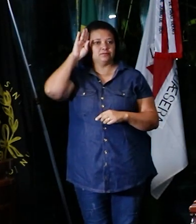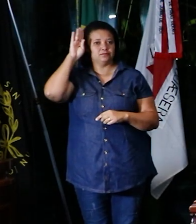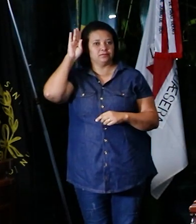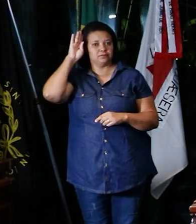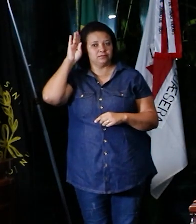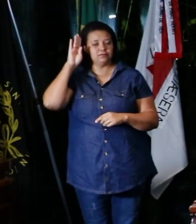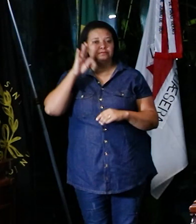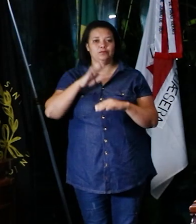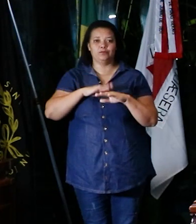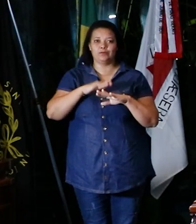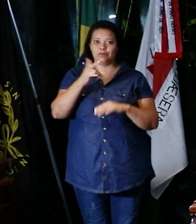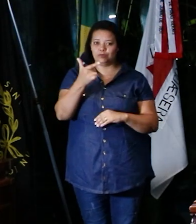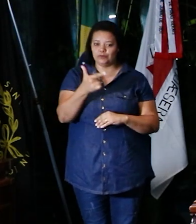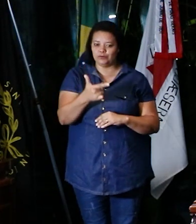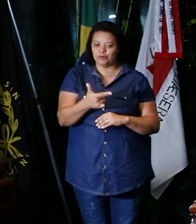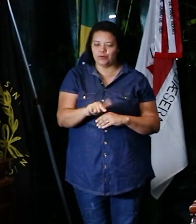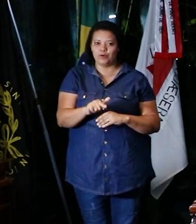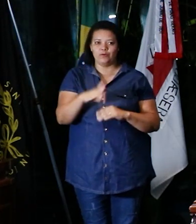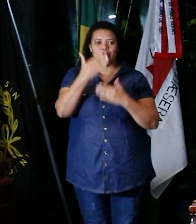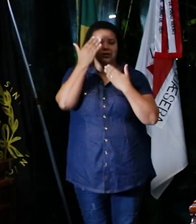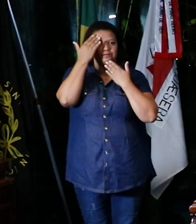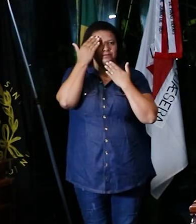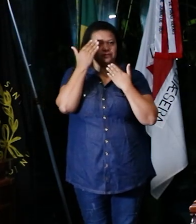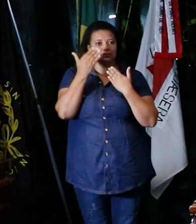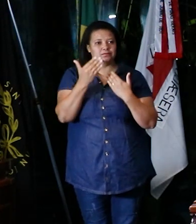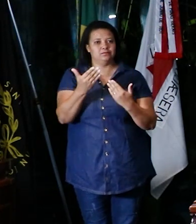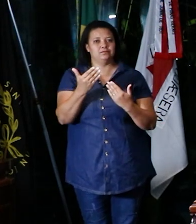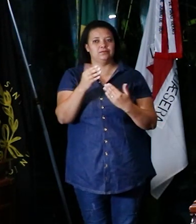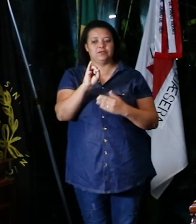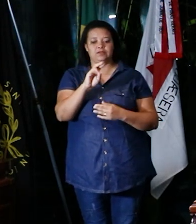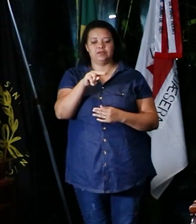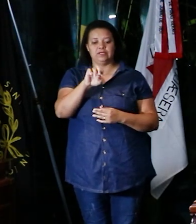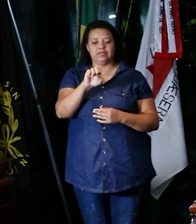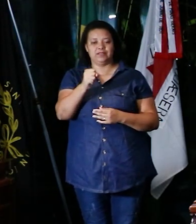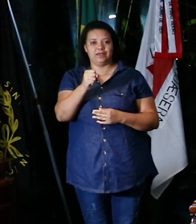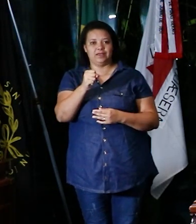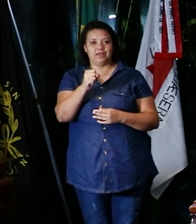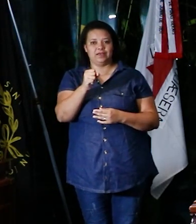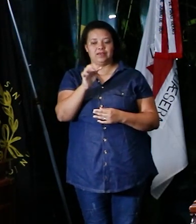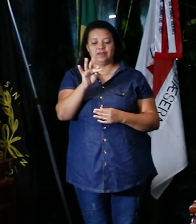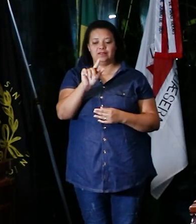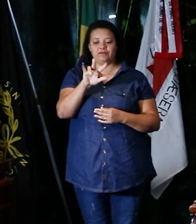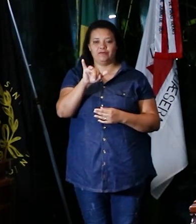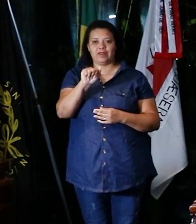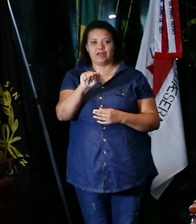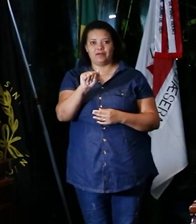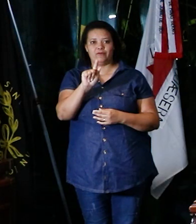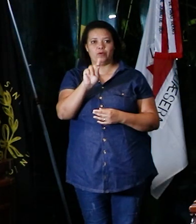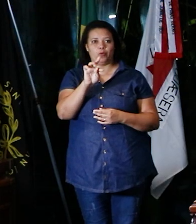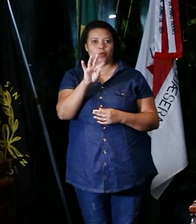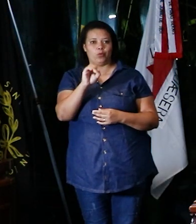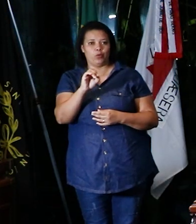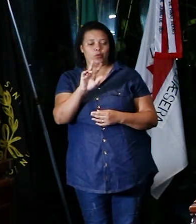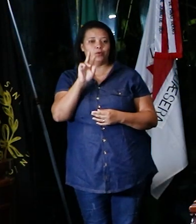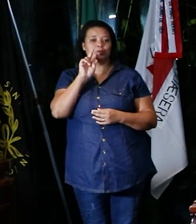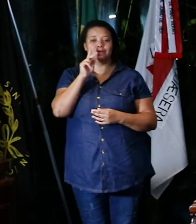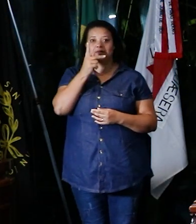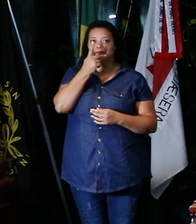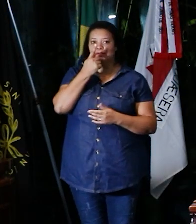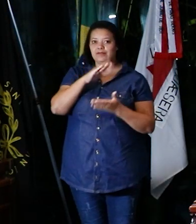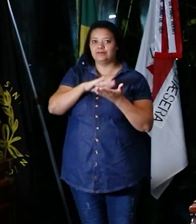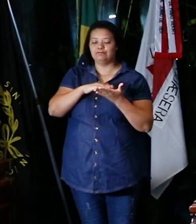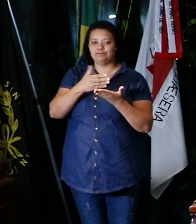quem mais uma vez eu agradeço, Inês, a Flávia, o Guto, a